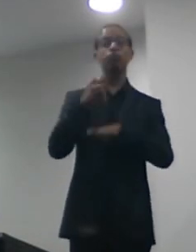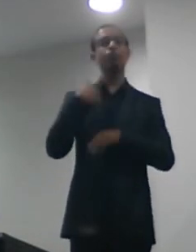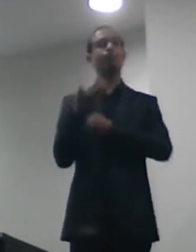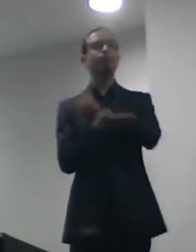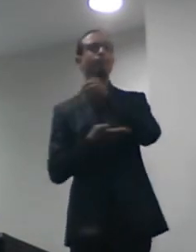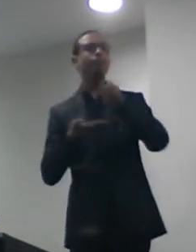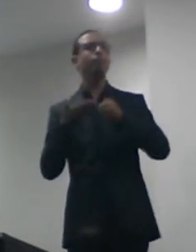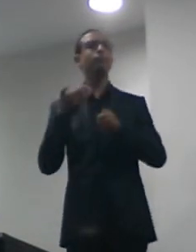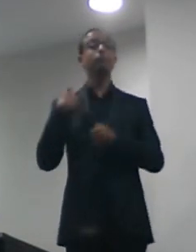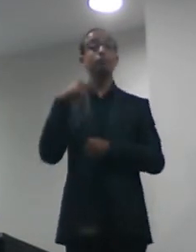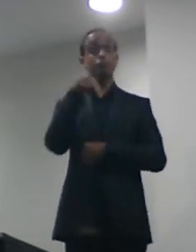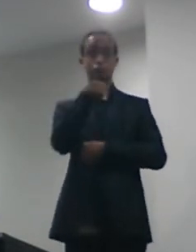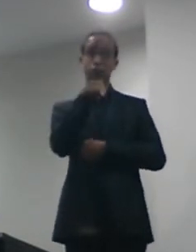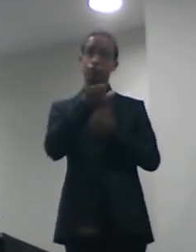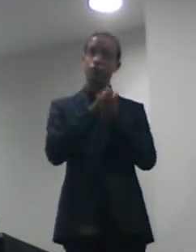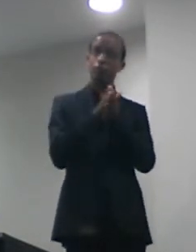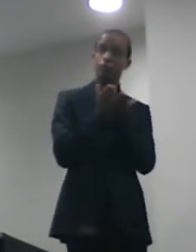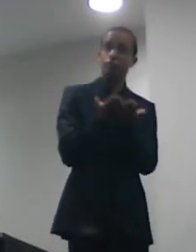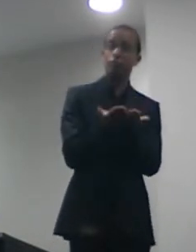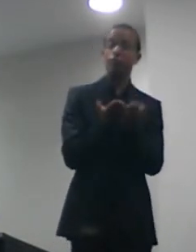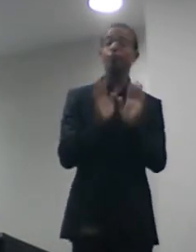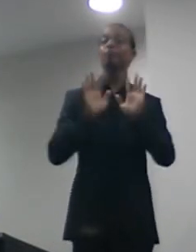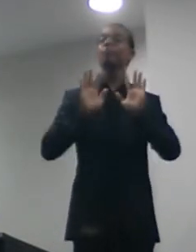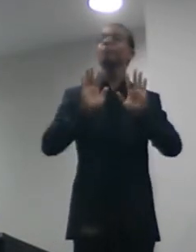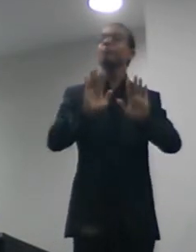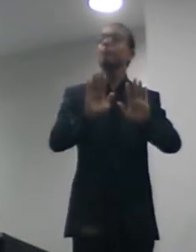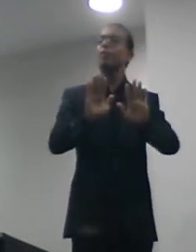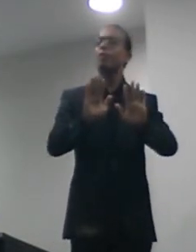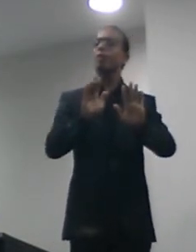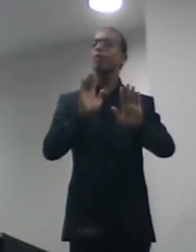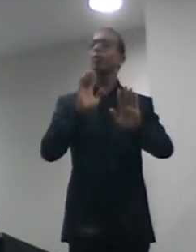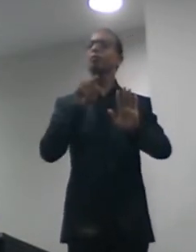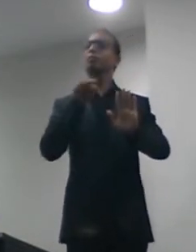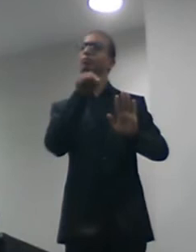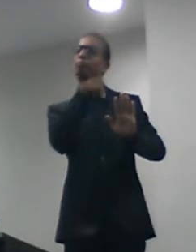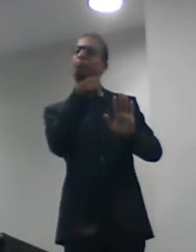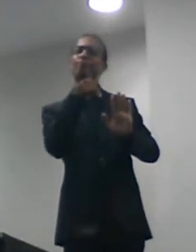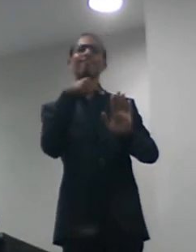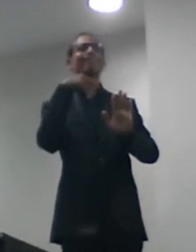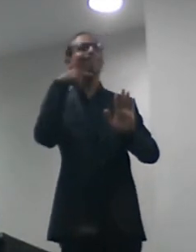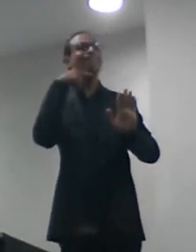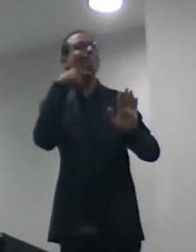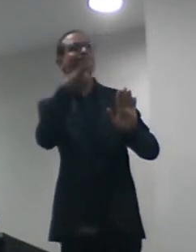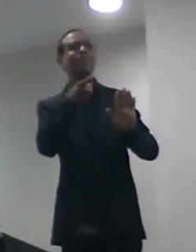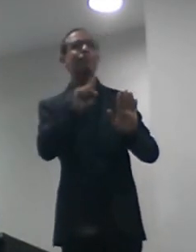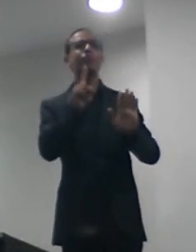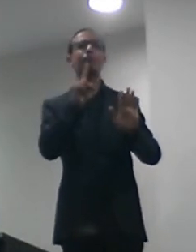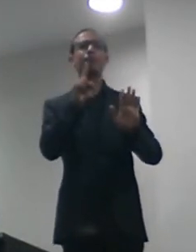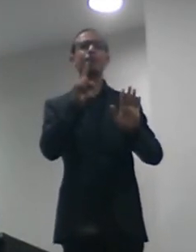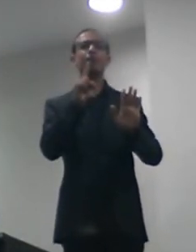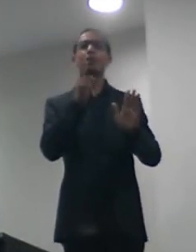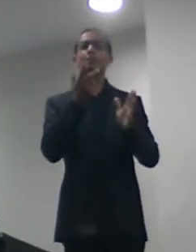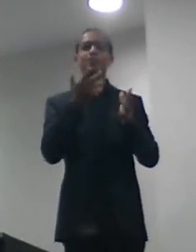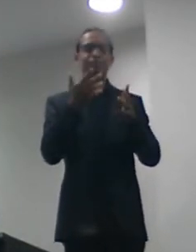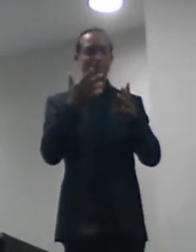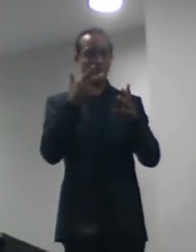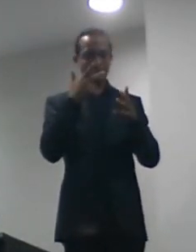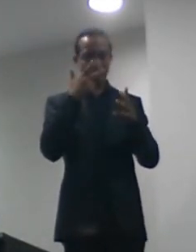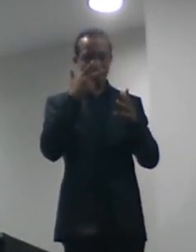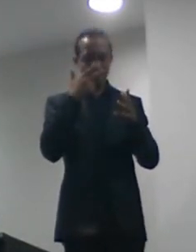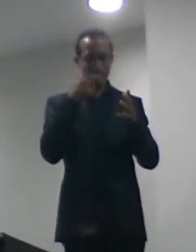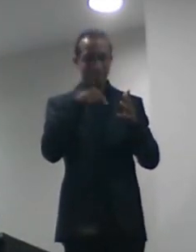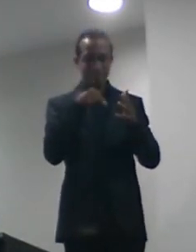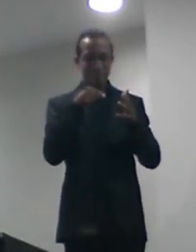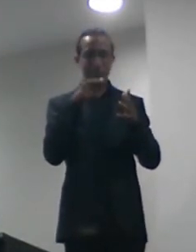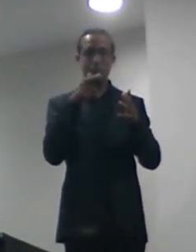base o próprio livro. Entretanto, ele não consegue ainda sair. Na